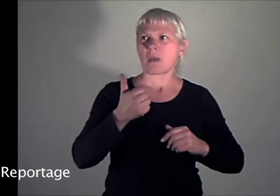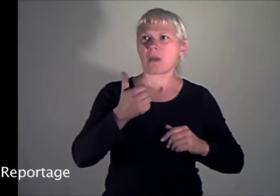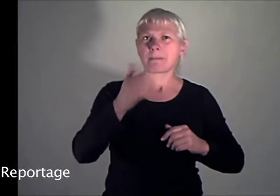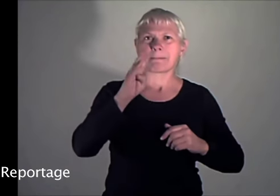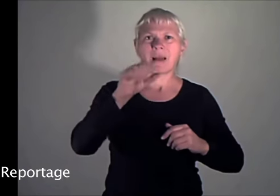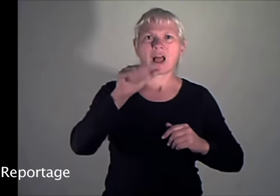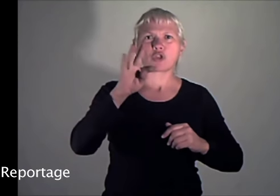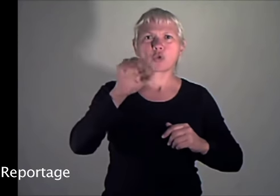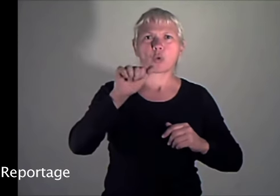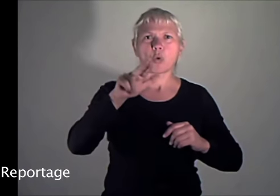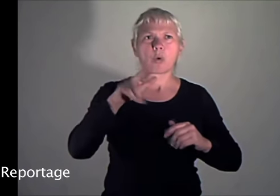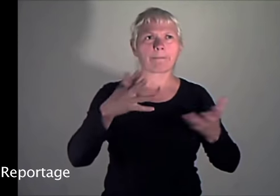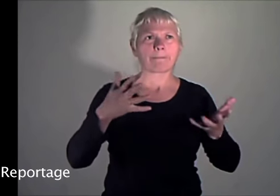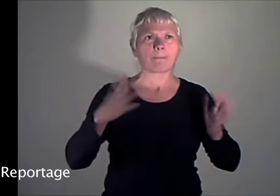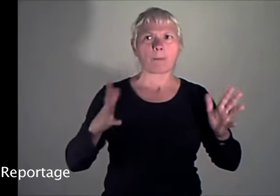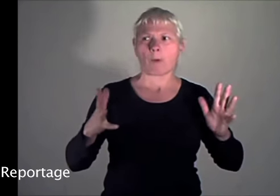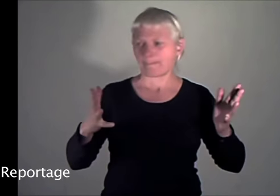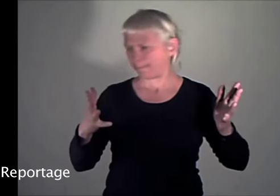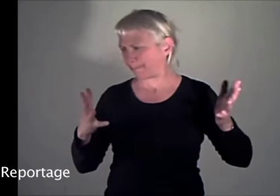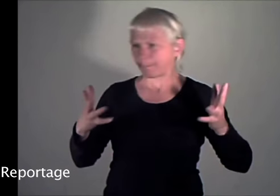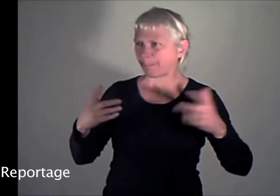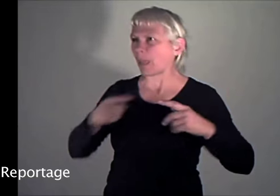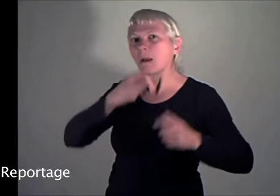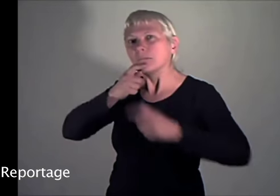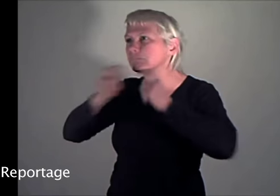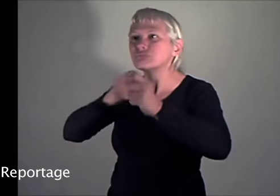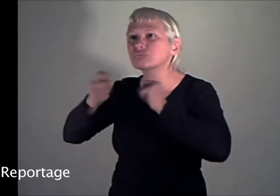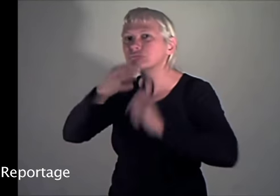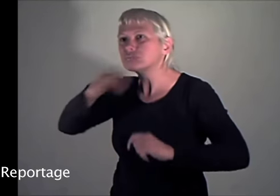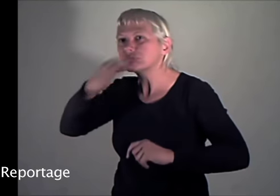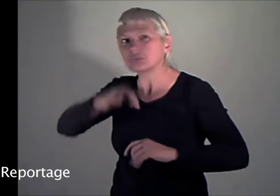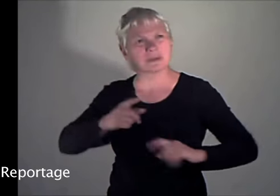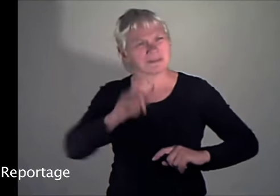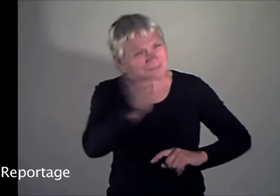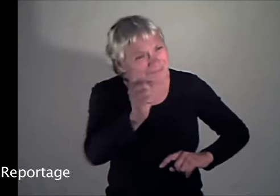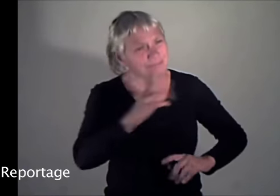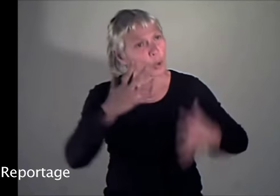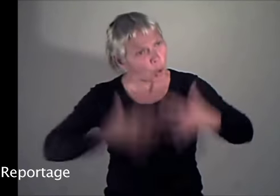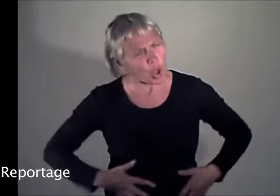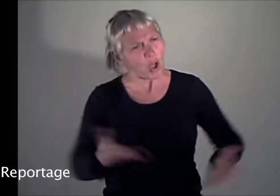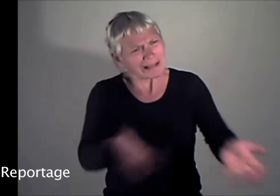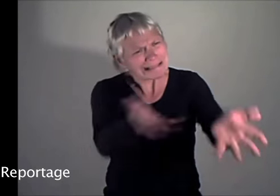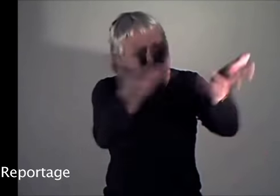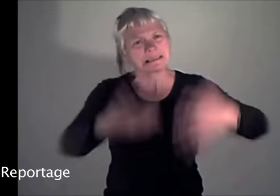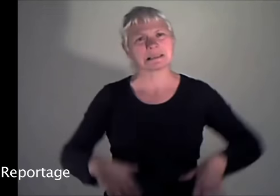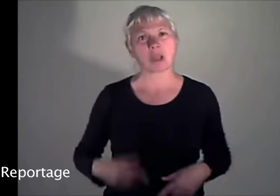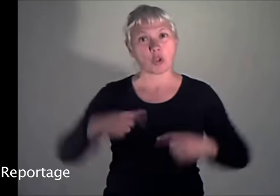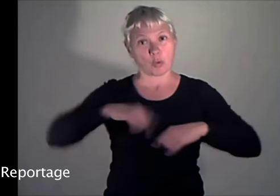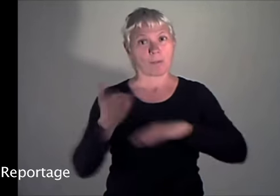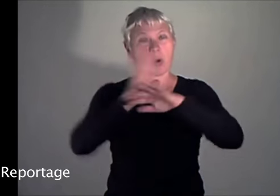Un bateau, comment faire un bateau, et puis ils se mettent à parler comme ça et on leur dit non mais faites avec votre corps et tout ça et là on leur